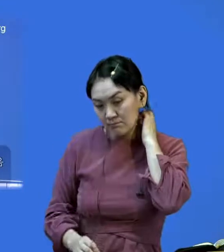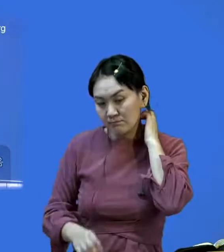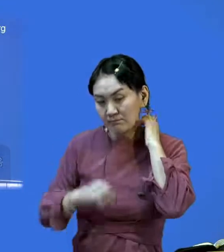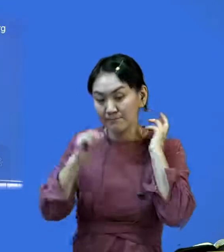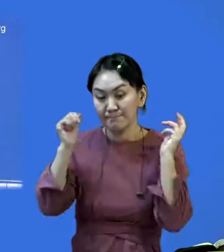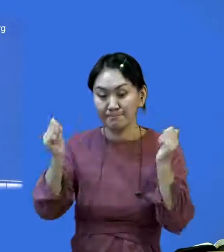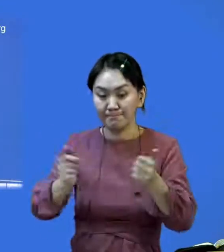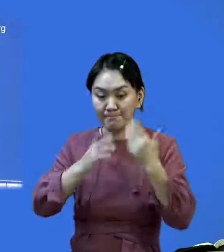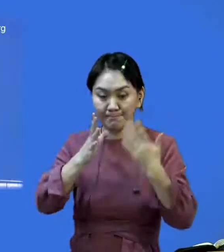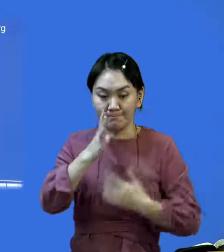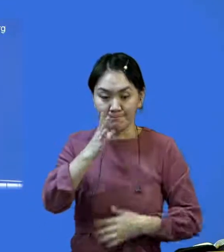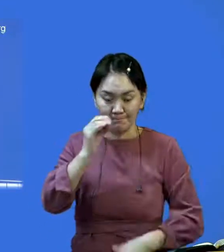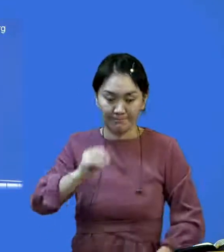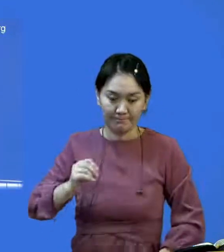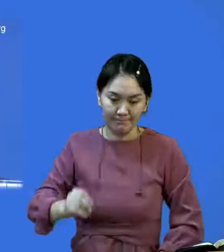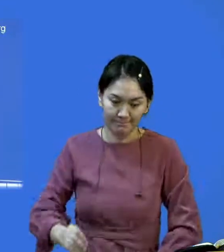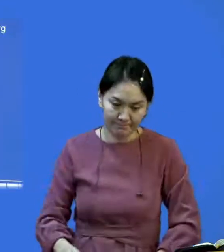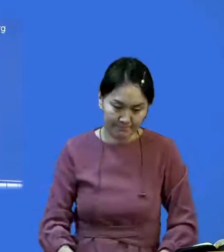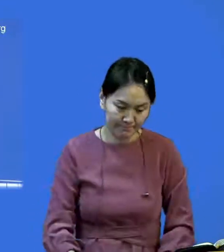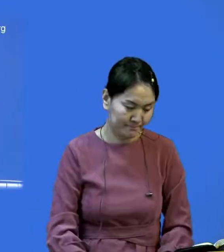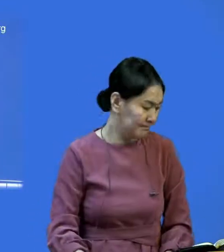Магтан дууны багаас магтан дууд болох олно.